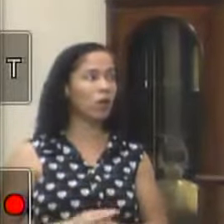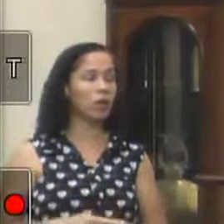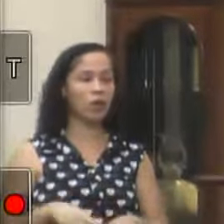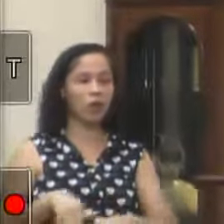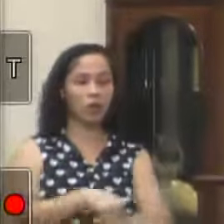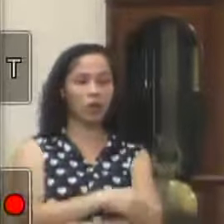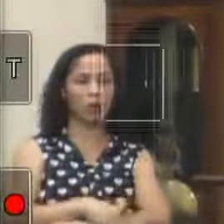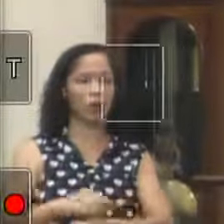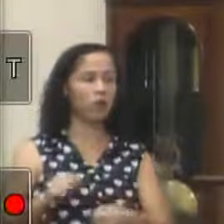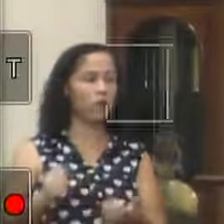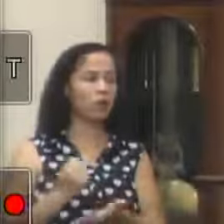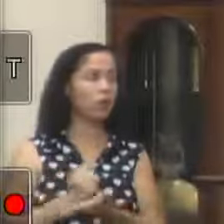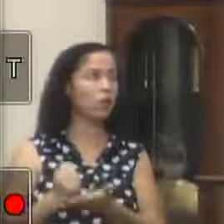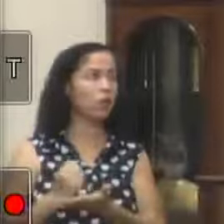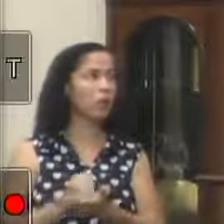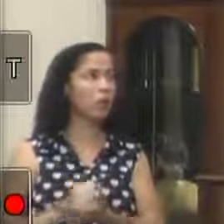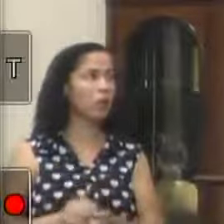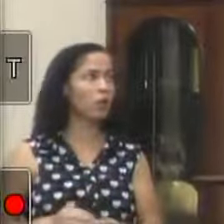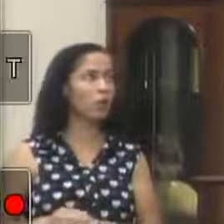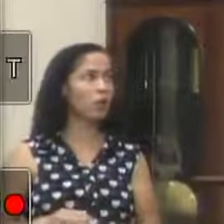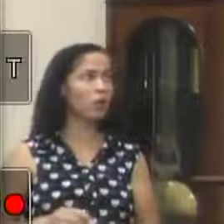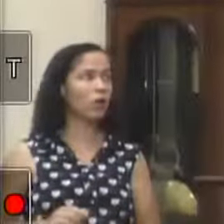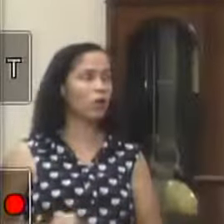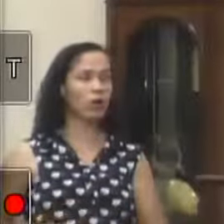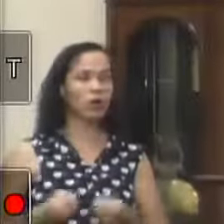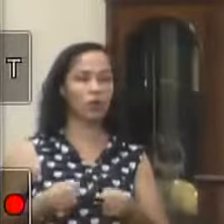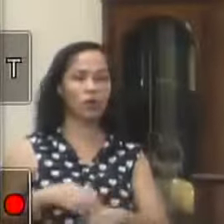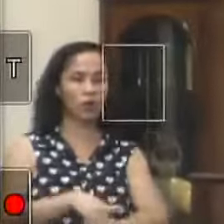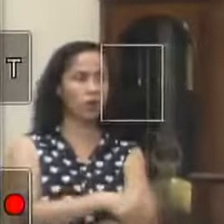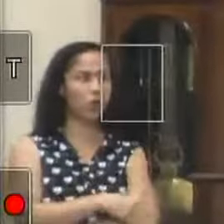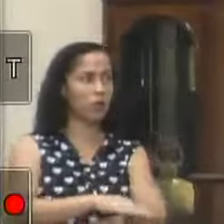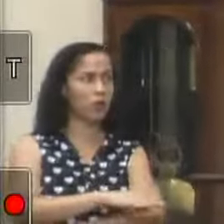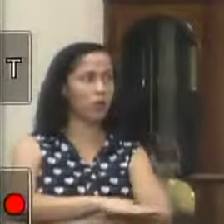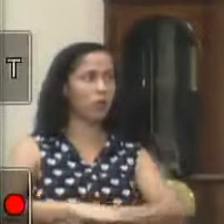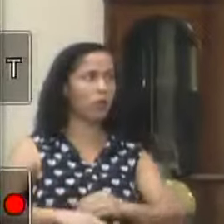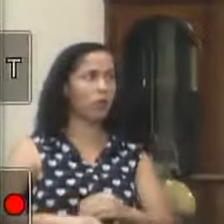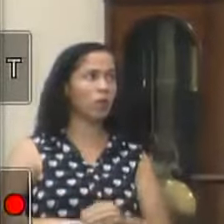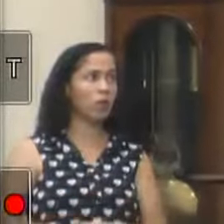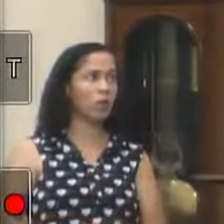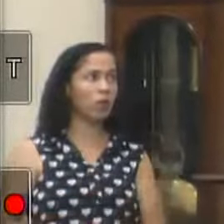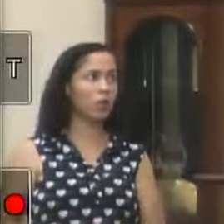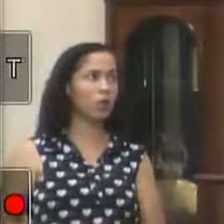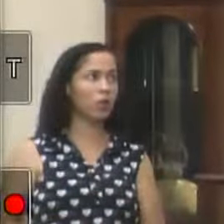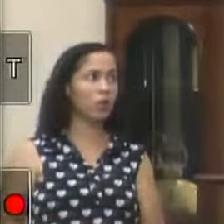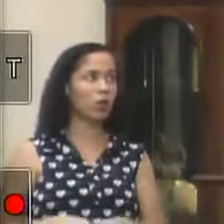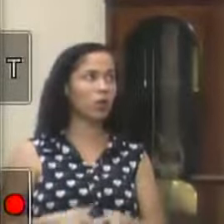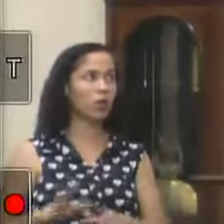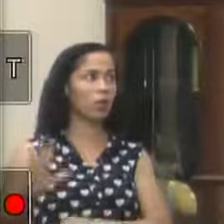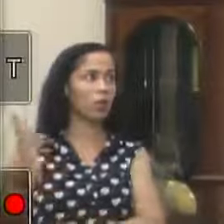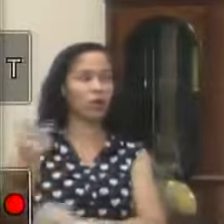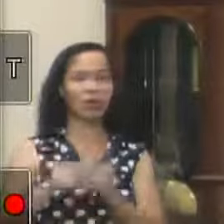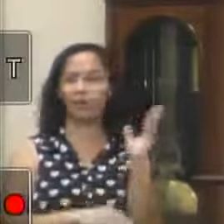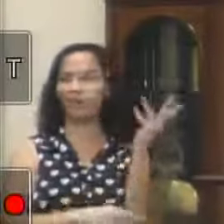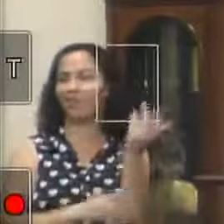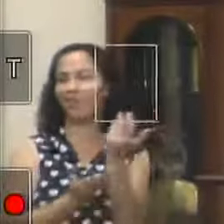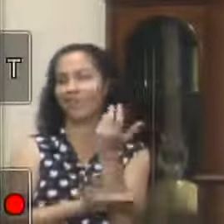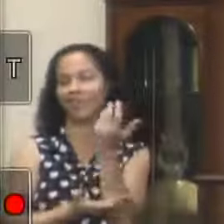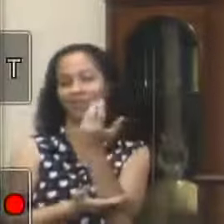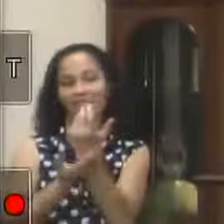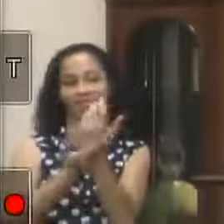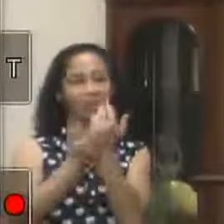rua. Então, a gente que pensava aí num possível calçamento de ruas, eu acredito que vai ter que ser mesmo na capina. Eu acredito que